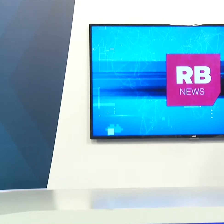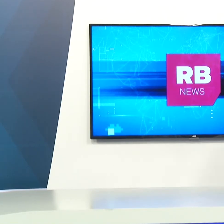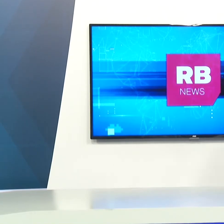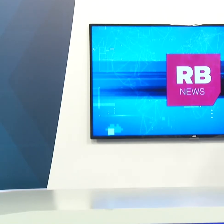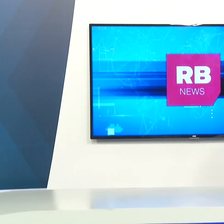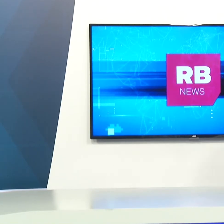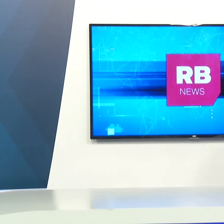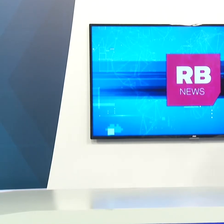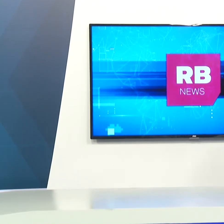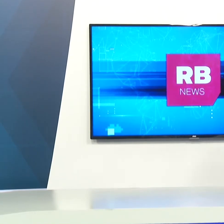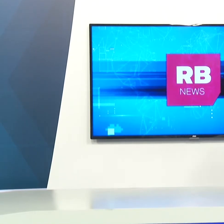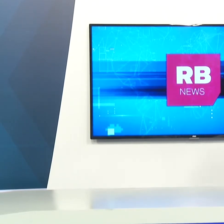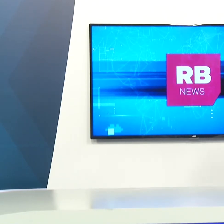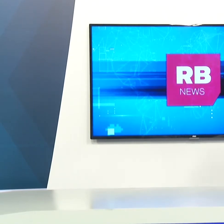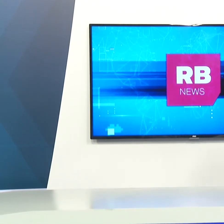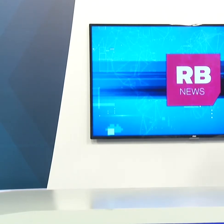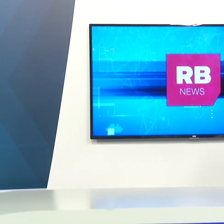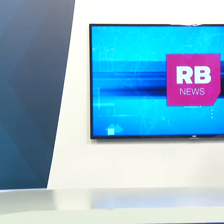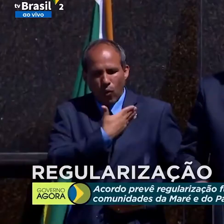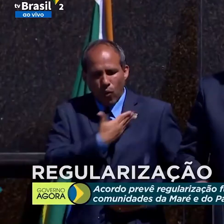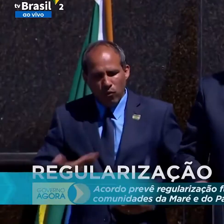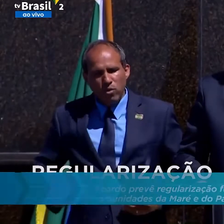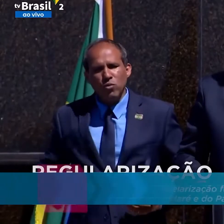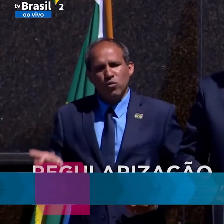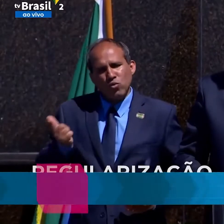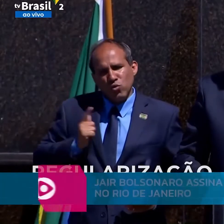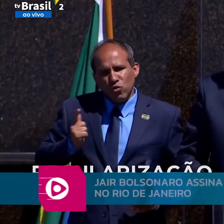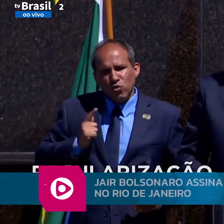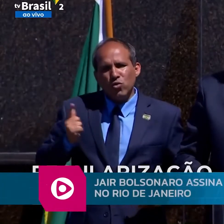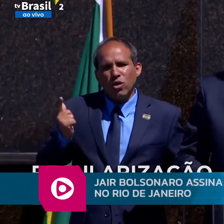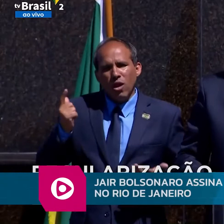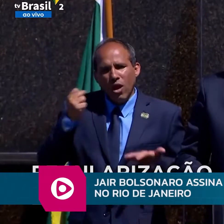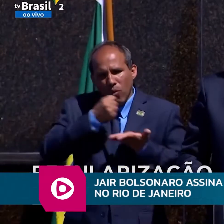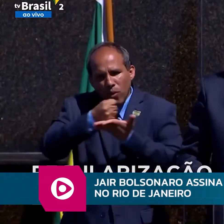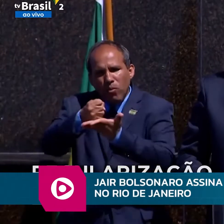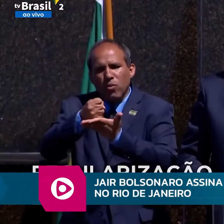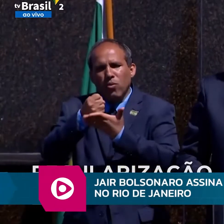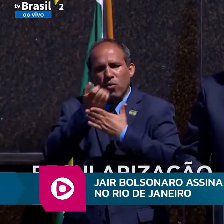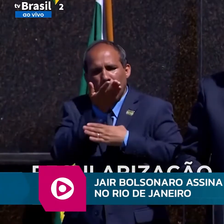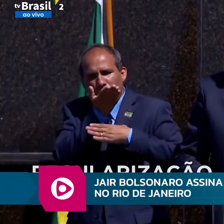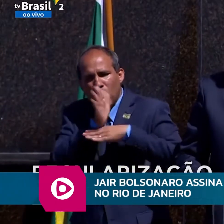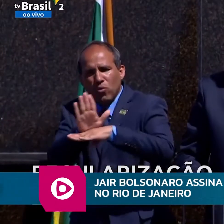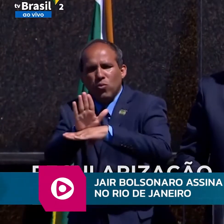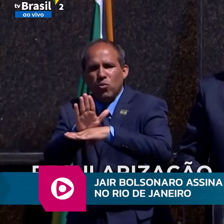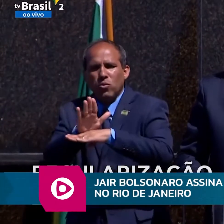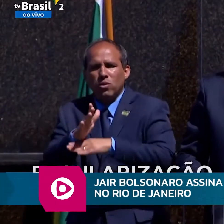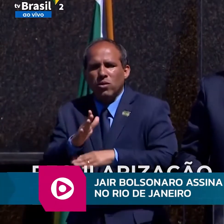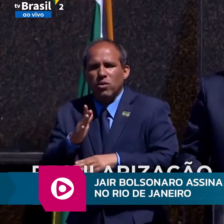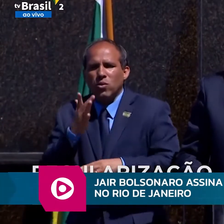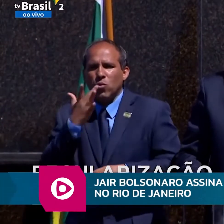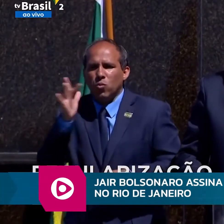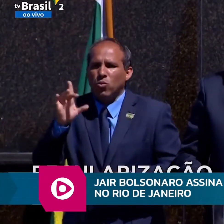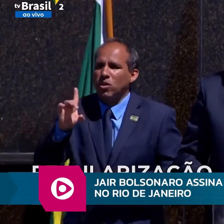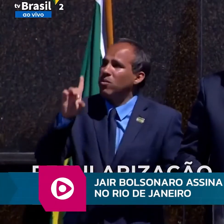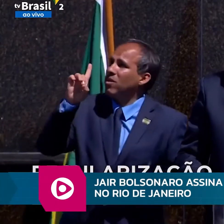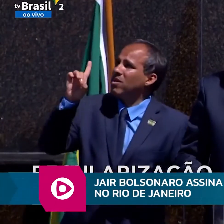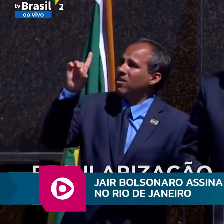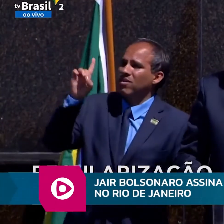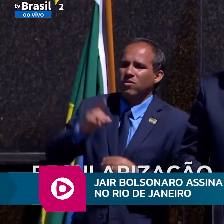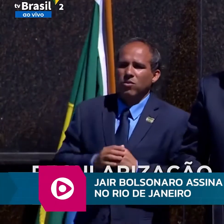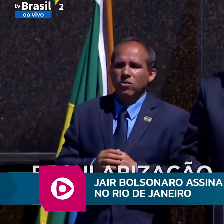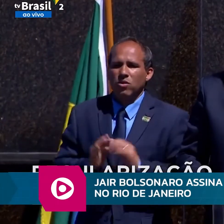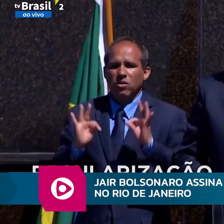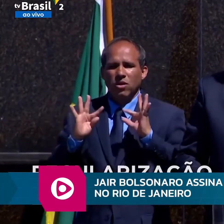para regularização fundiária no Rio de Janeiro Jair bolsonaro assinou na manhã de hoje um protocolo de intenções entre